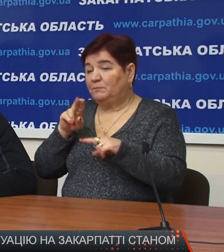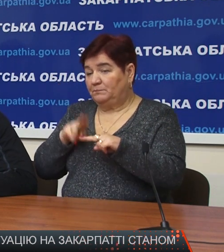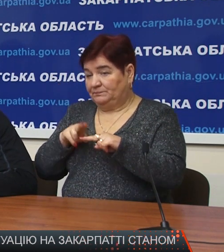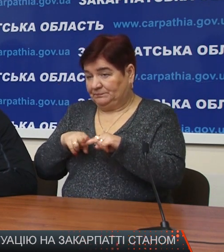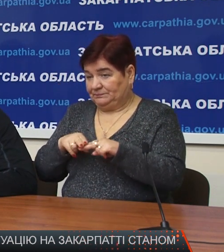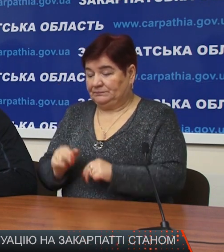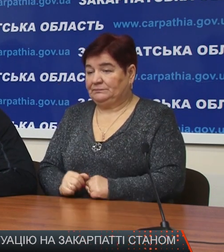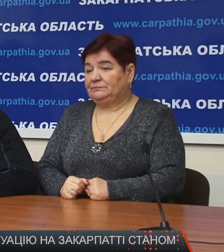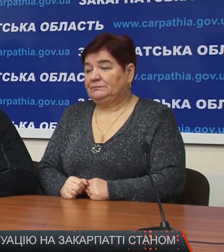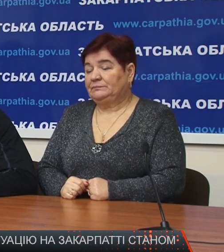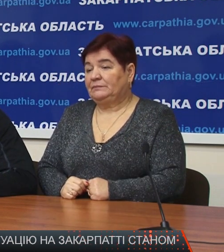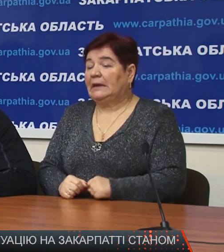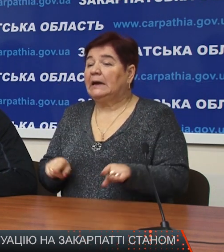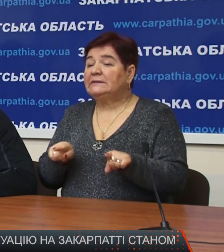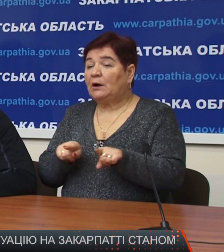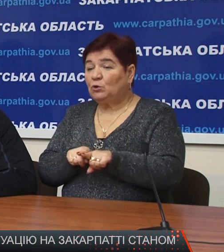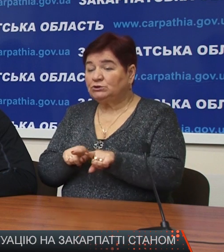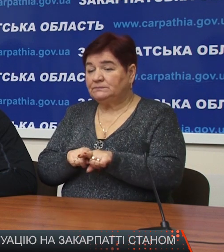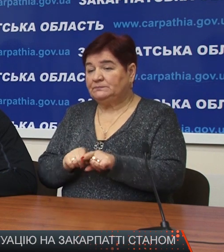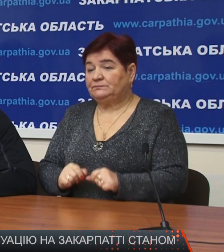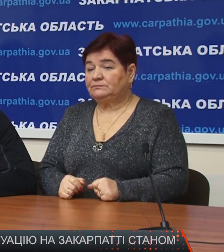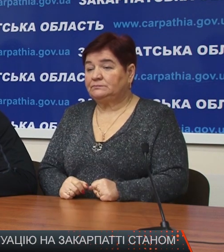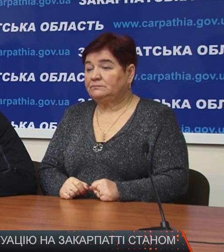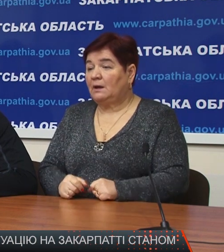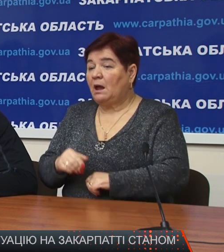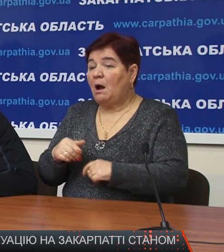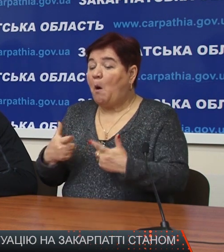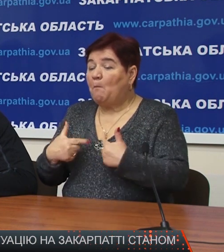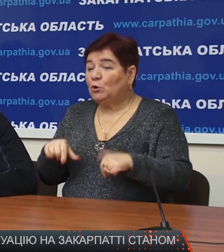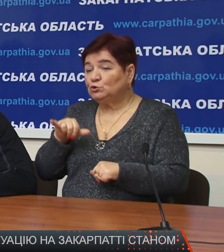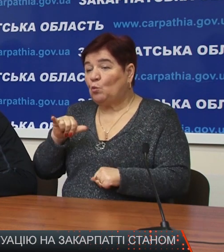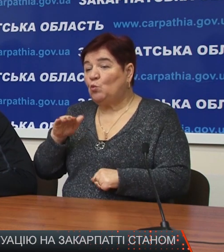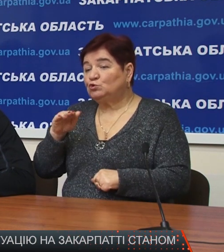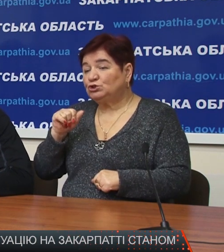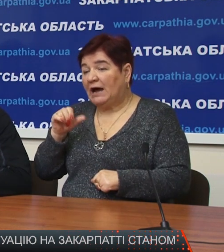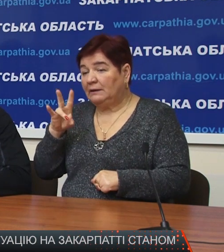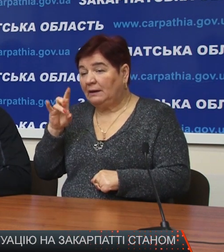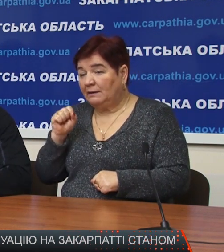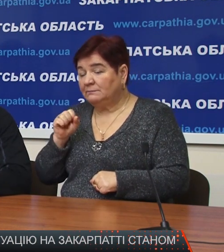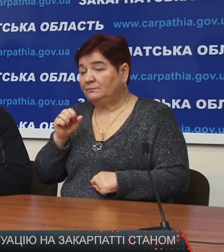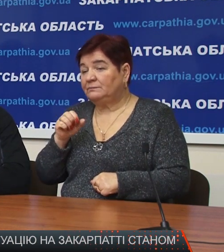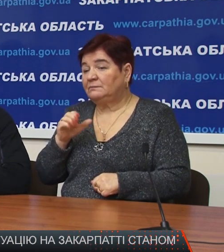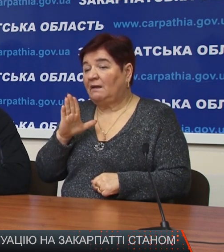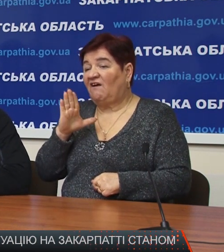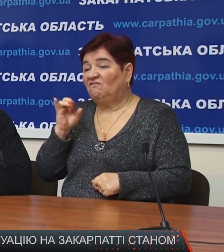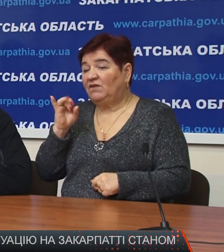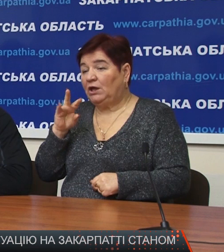паспортами. Також митний пост Лужанка, Вілок, я сказав,